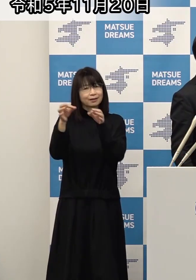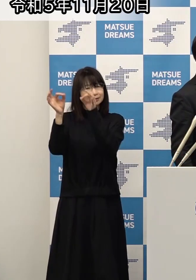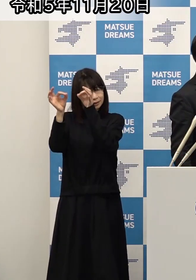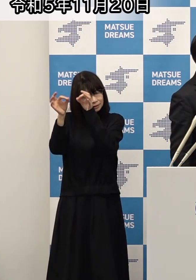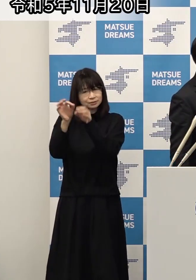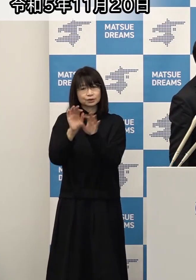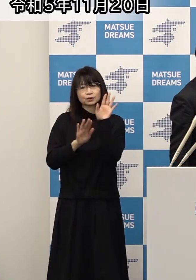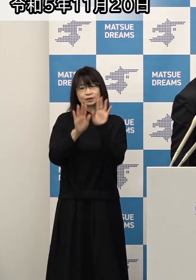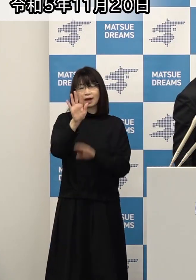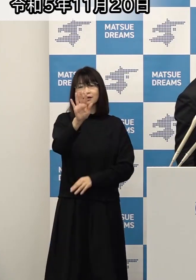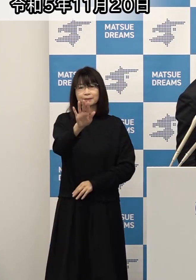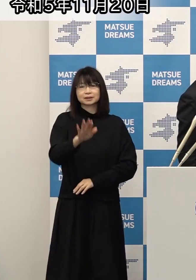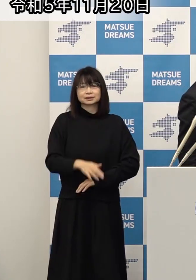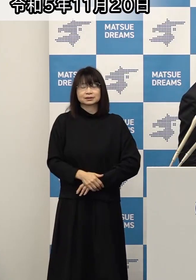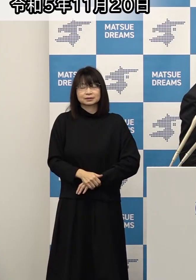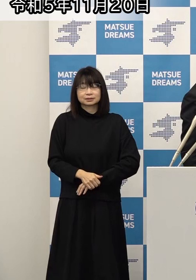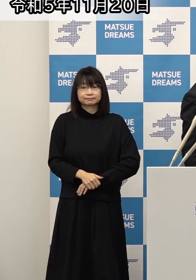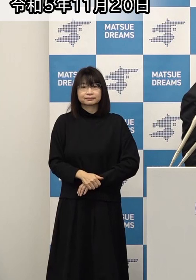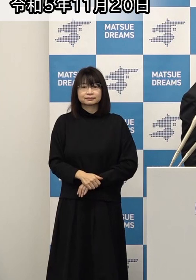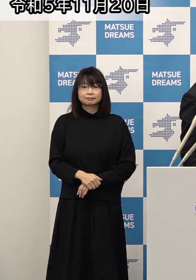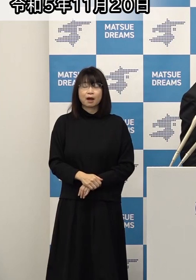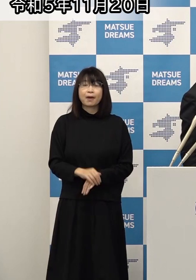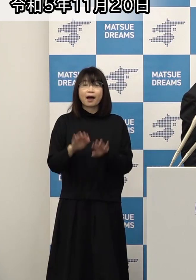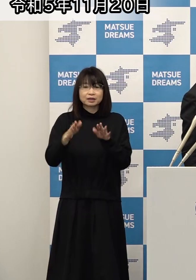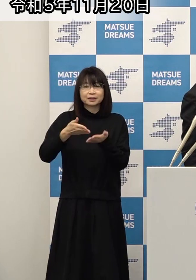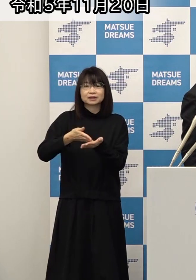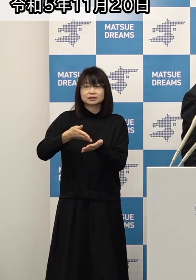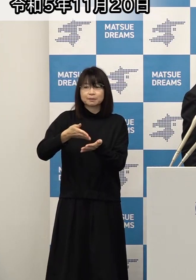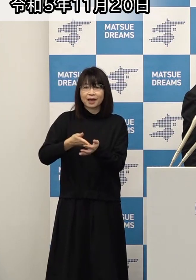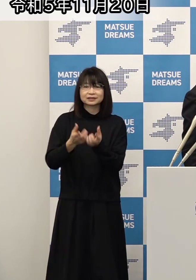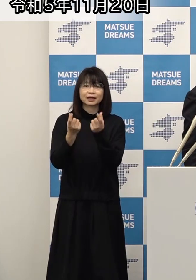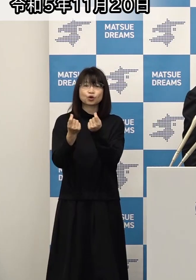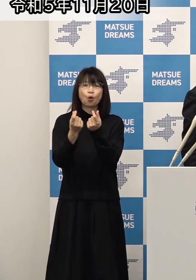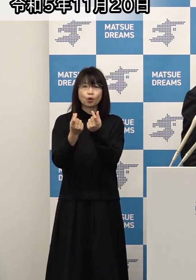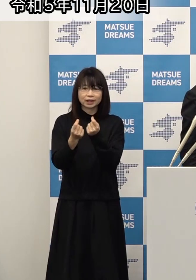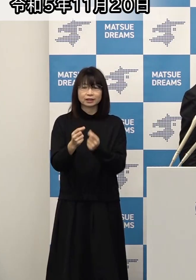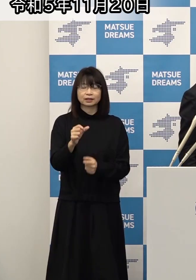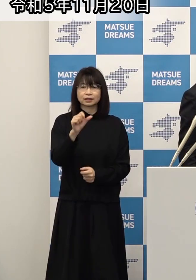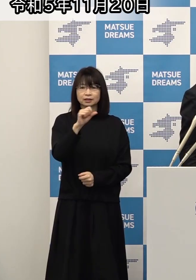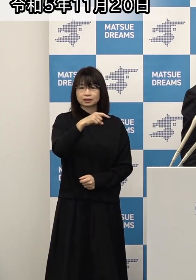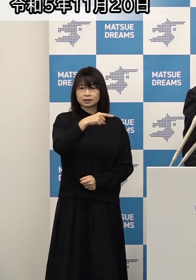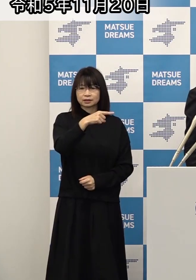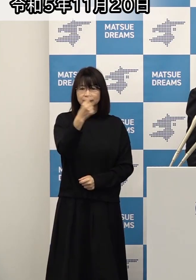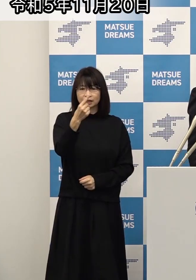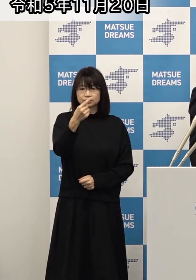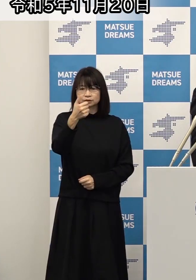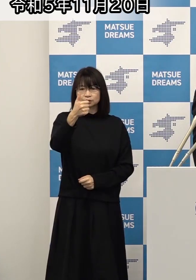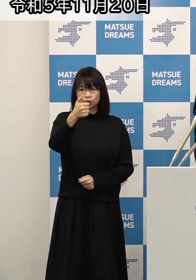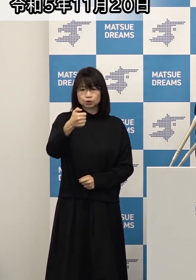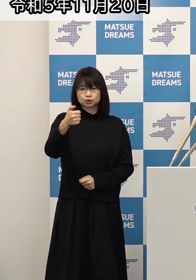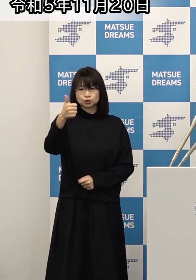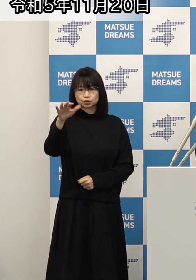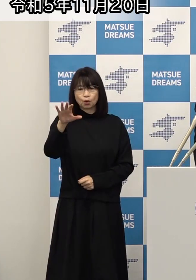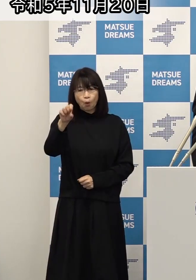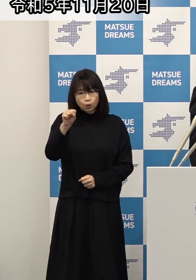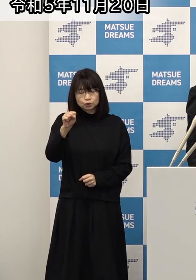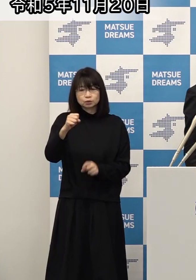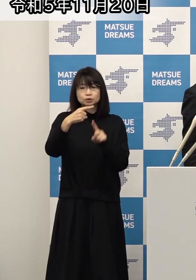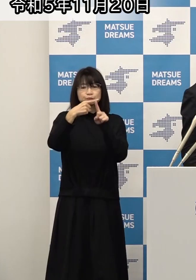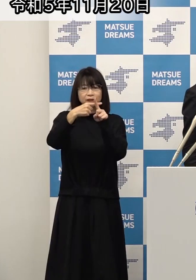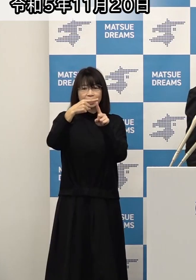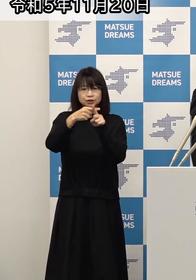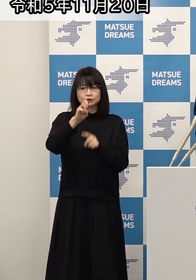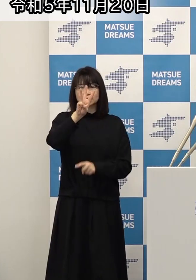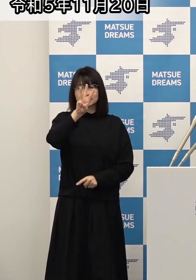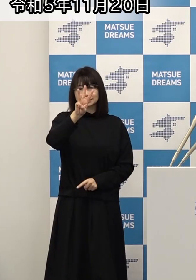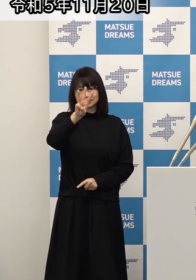ます。で、今回今申し上げたように155億7500万円に3億9000万円の補正を